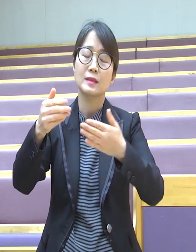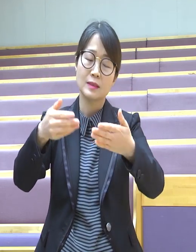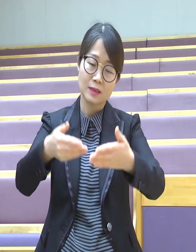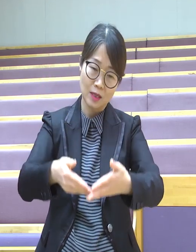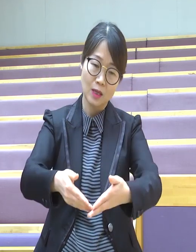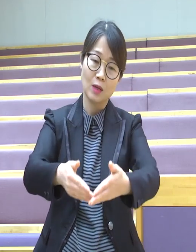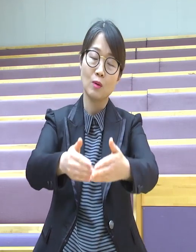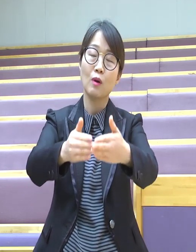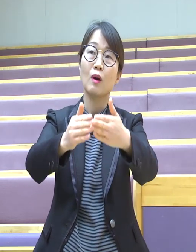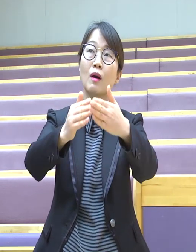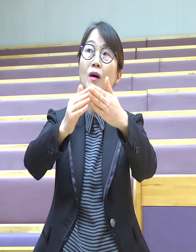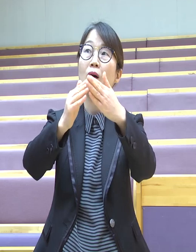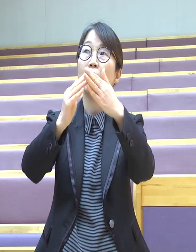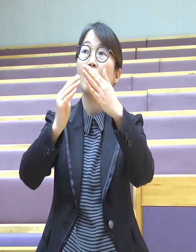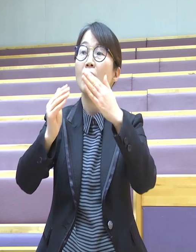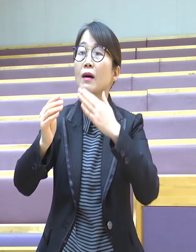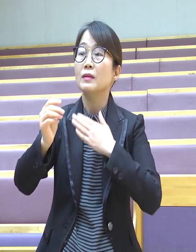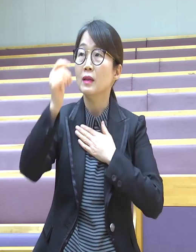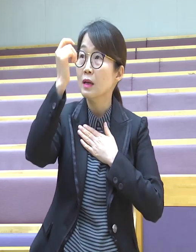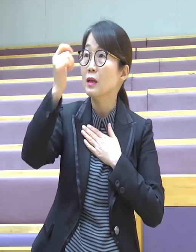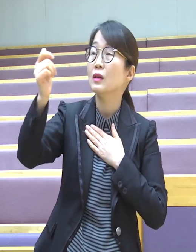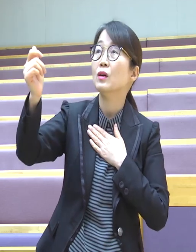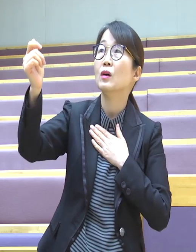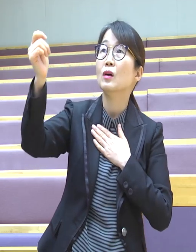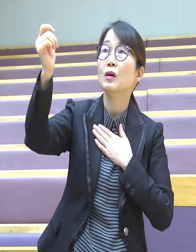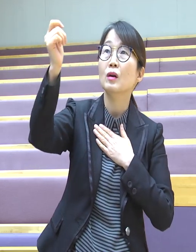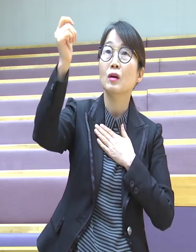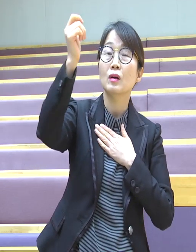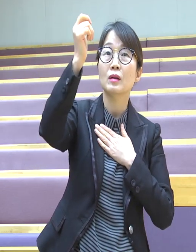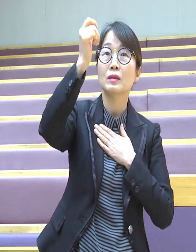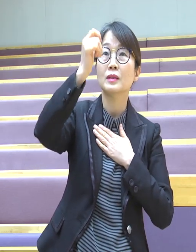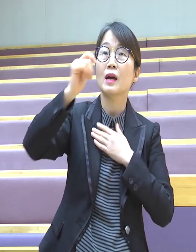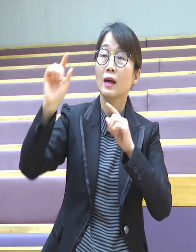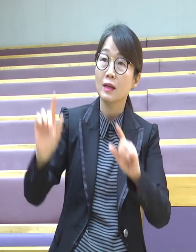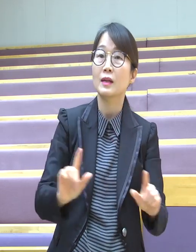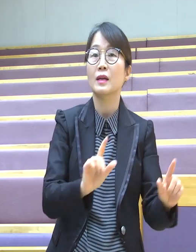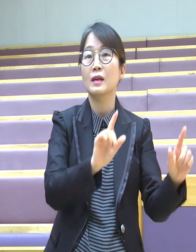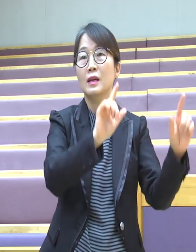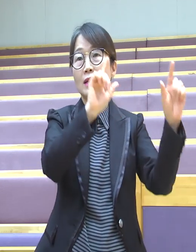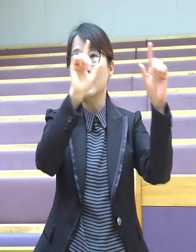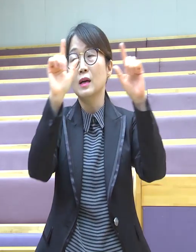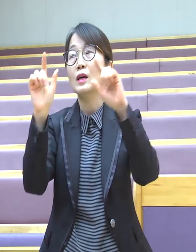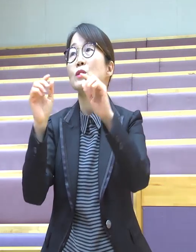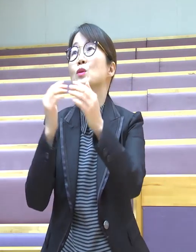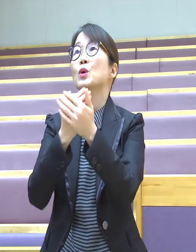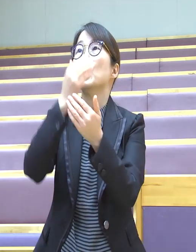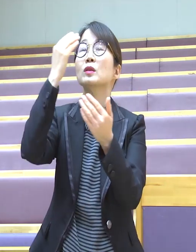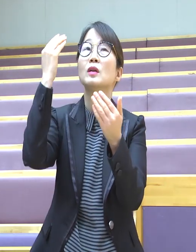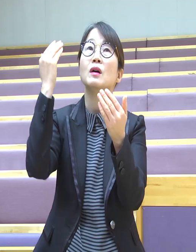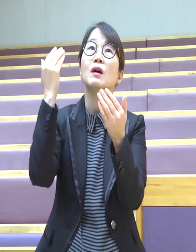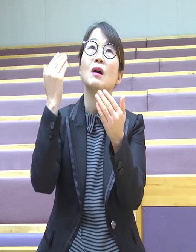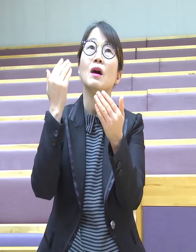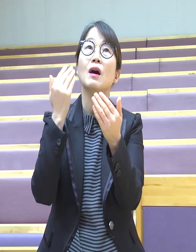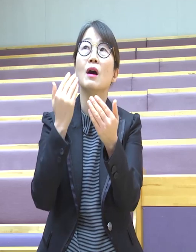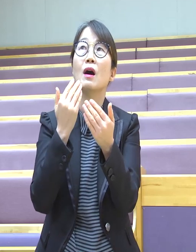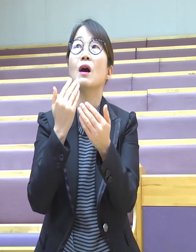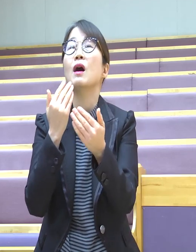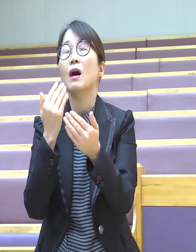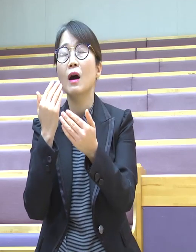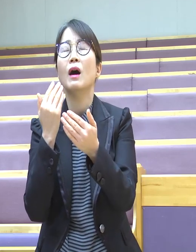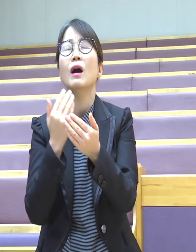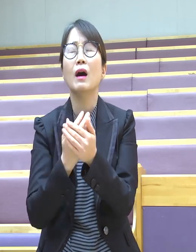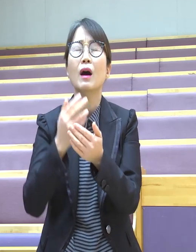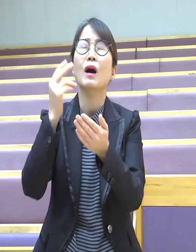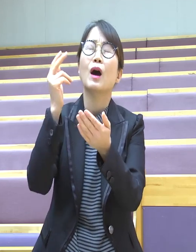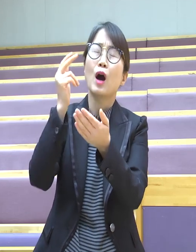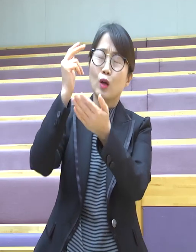주님만 나를 세워 내 영 살게